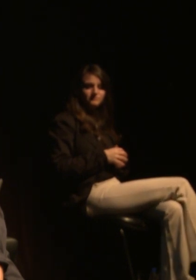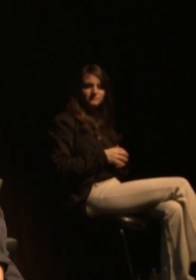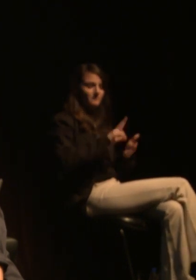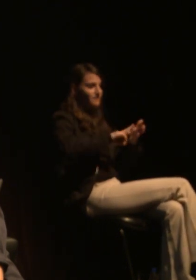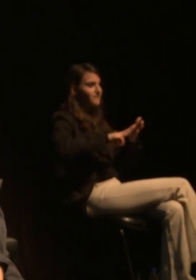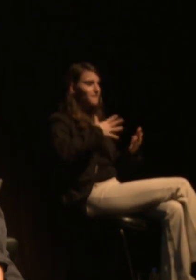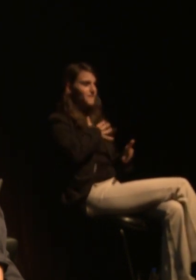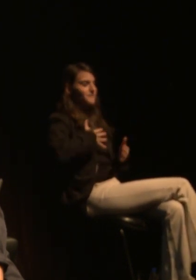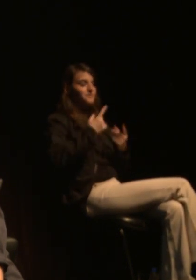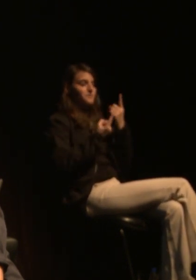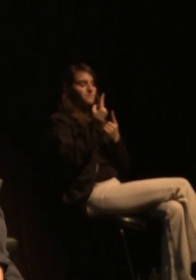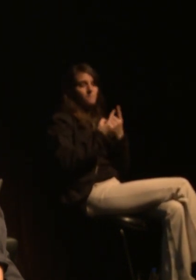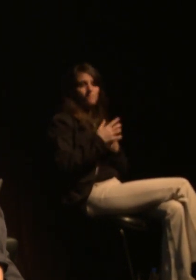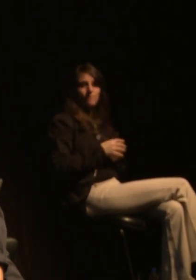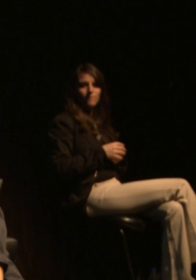É fácil.